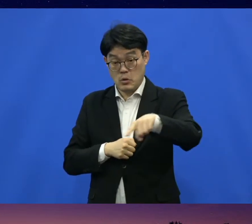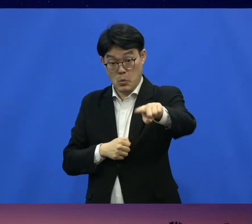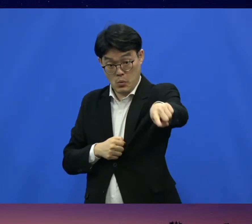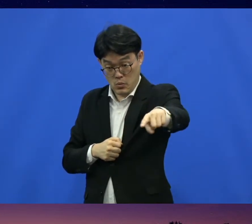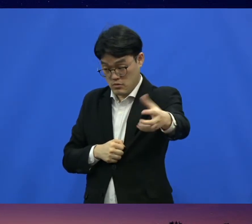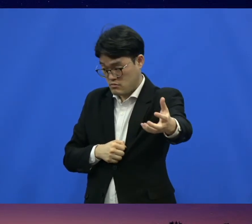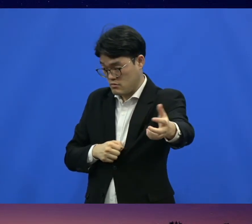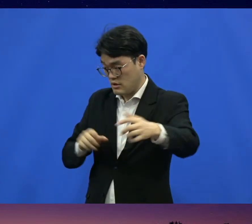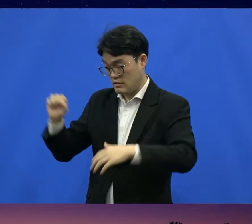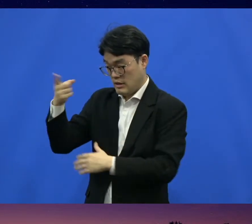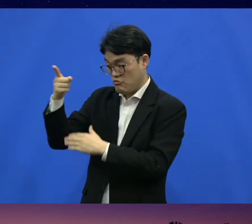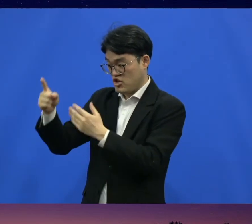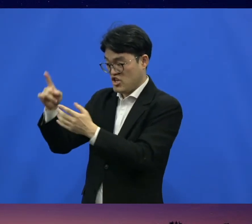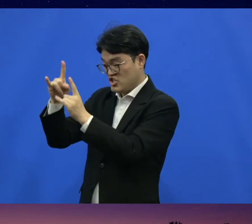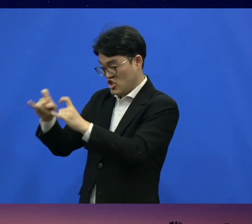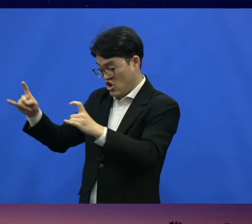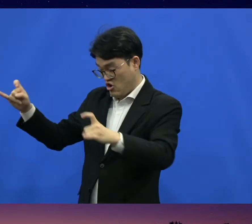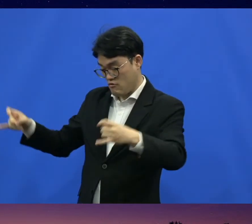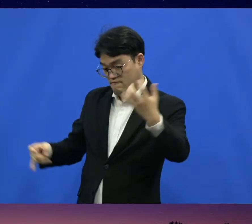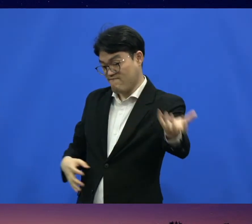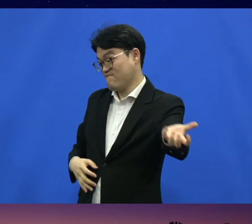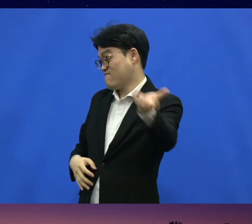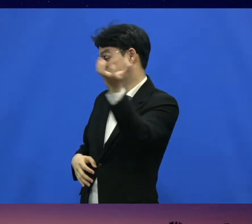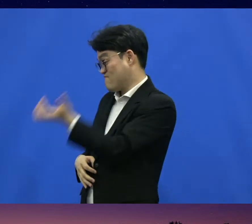그것은 이스라엘 전체의 영적인 회복.